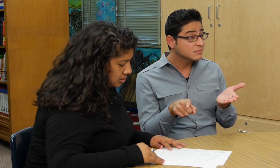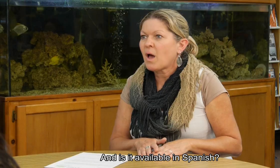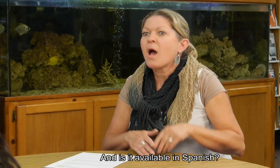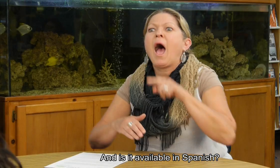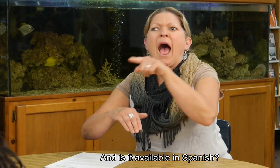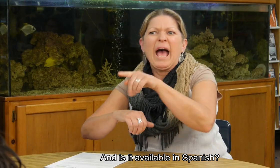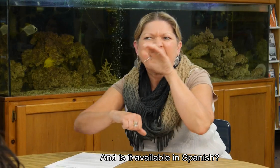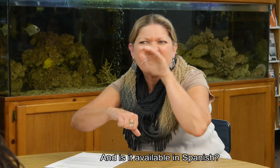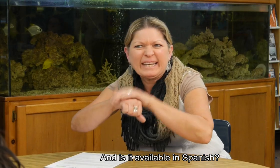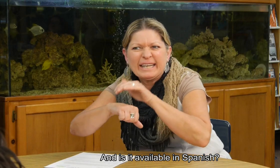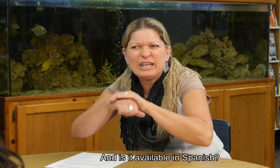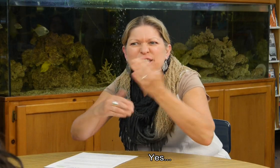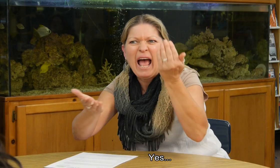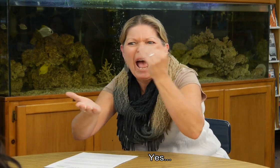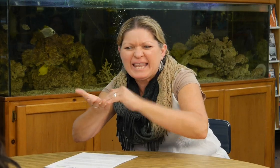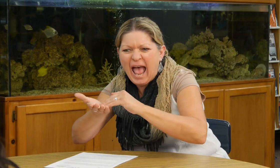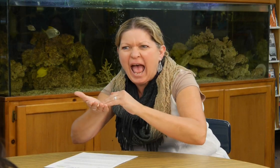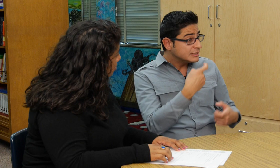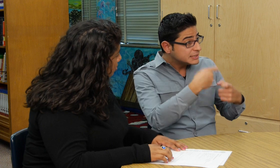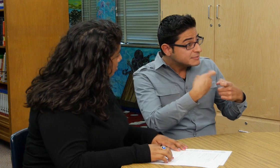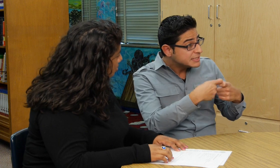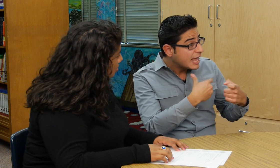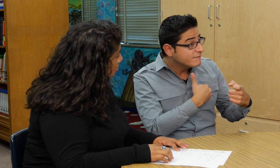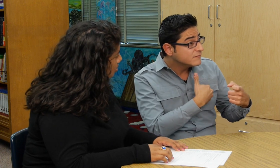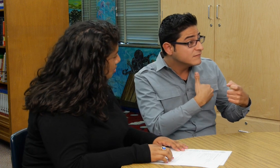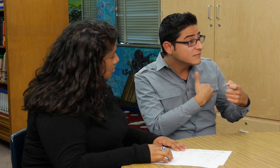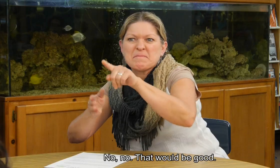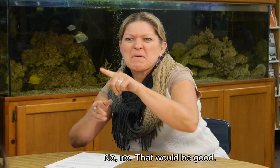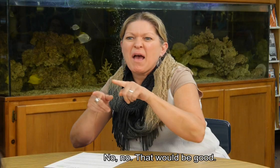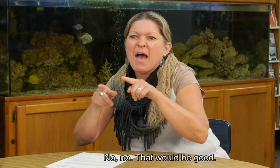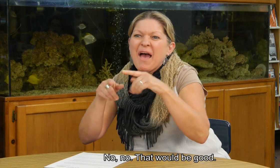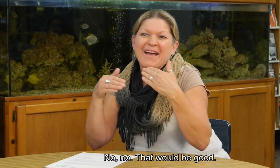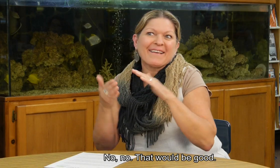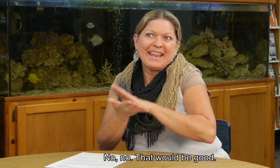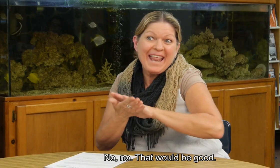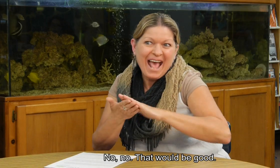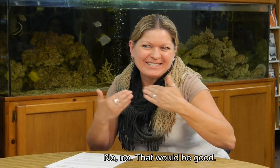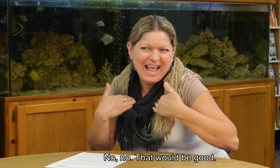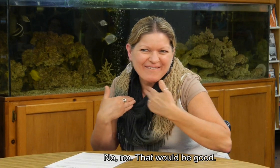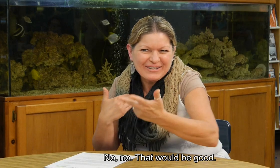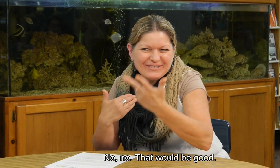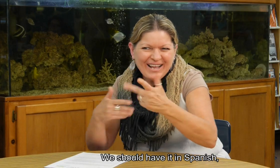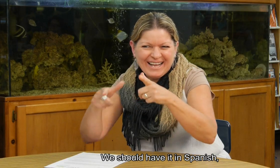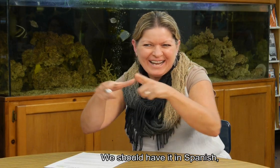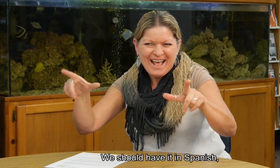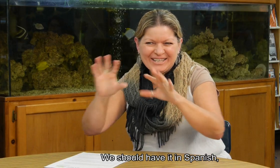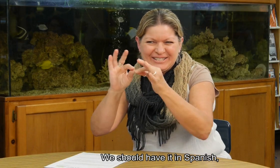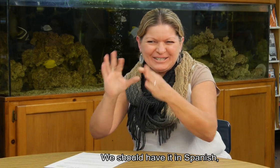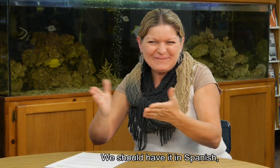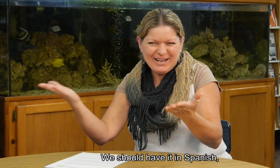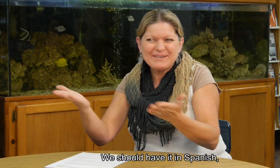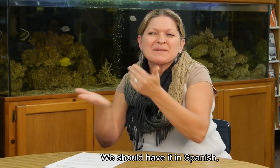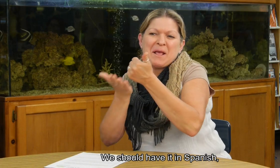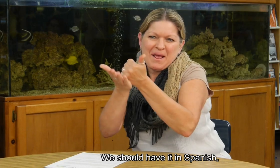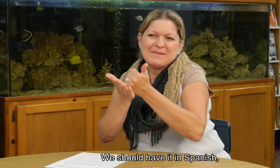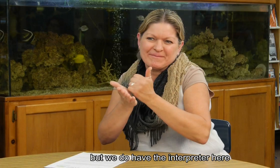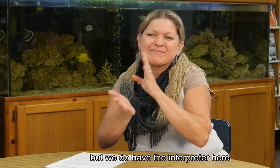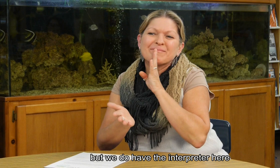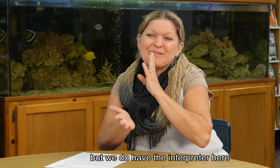y lo tiene no es paciente no no no no sería de ser bueno deberíamos haberlo tenido en español pero si tenemos